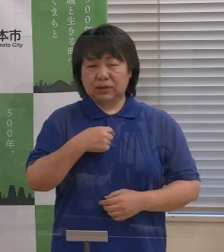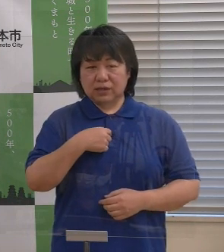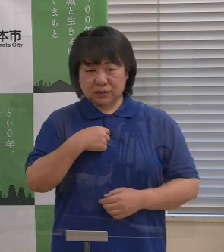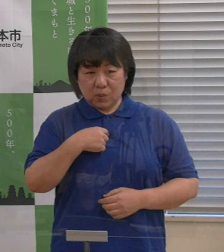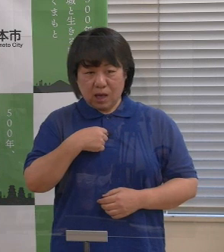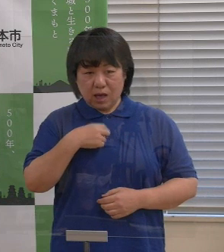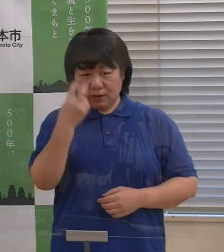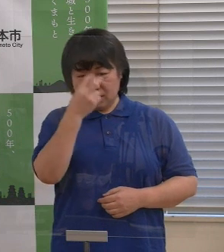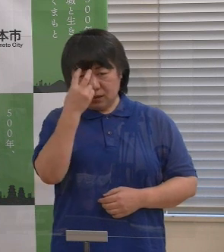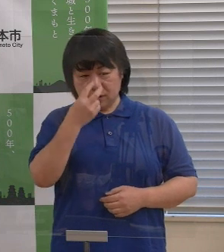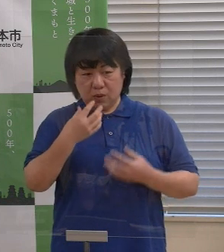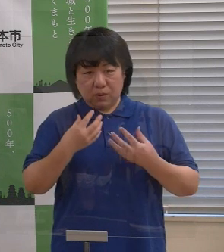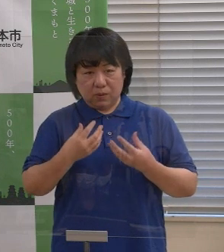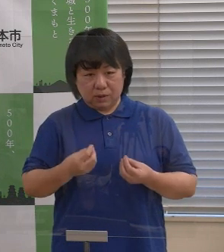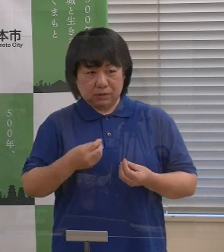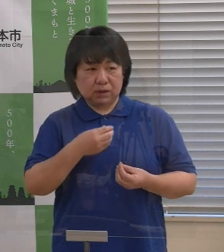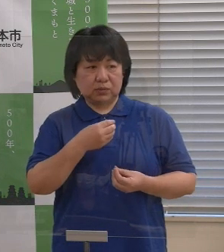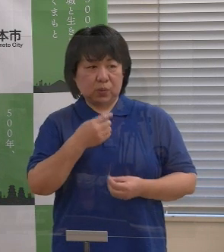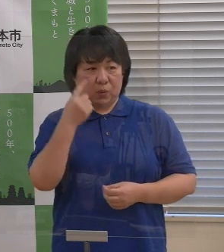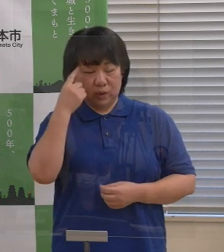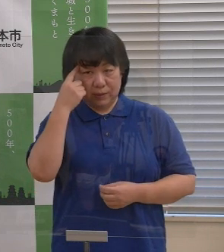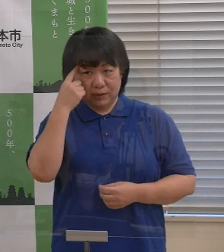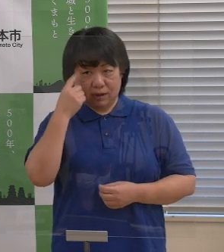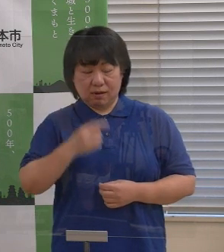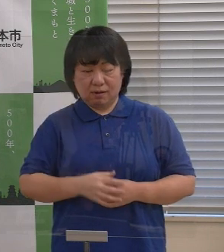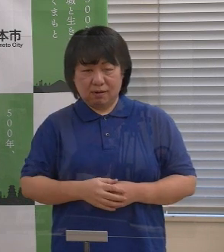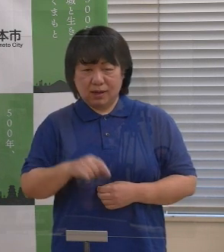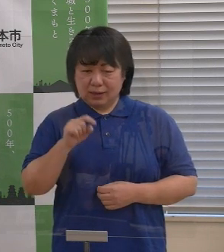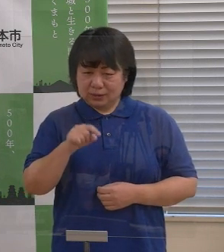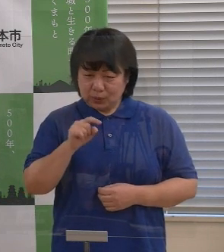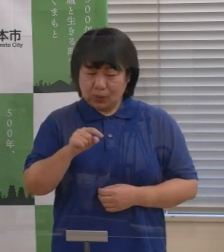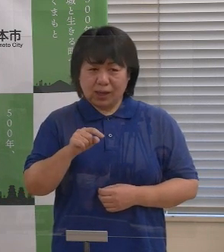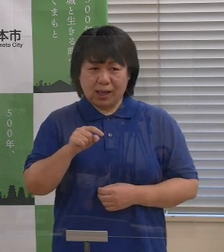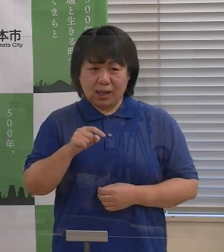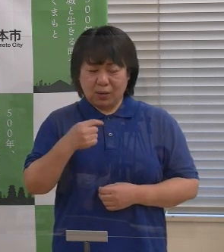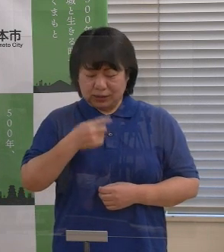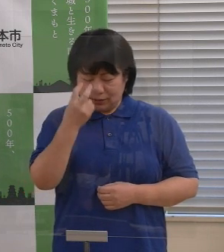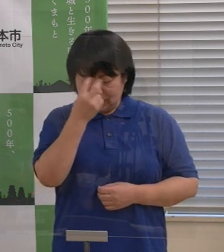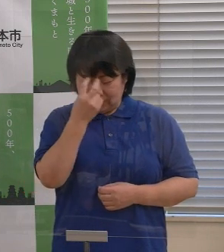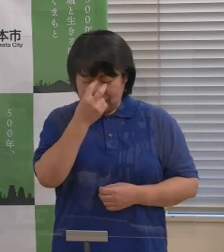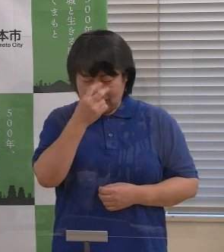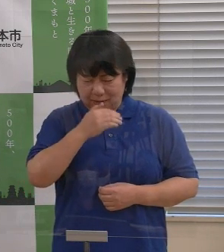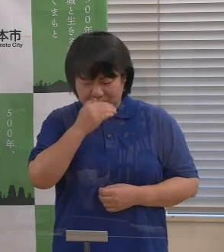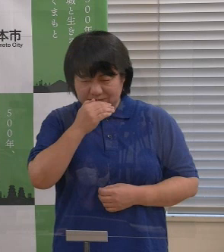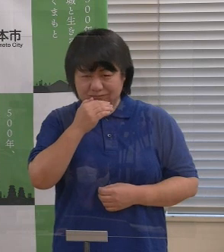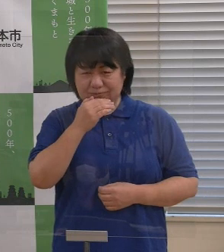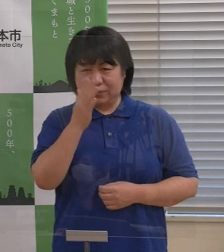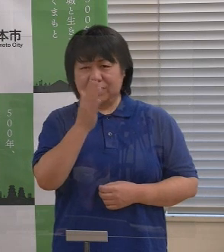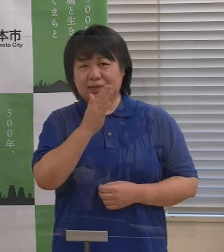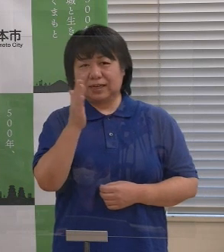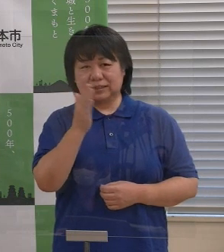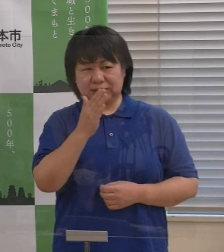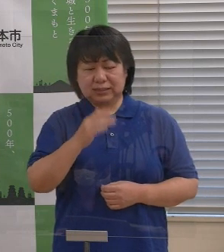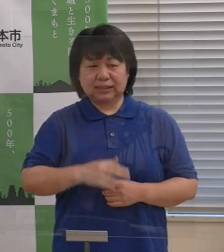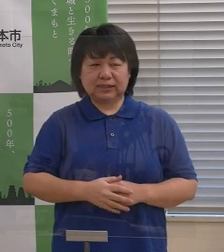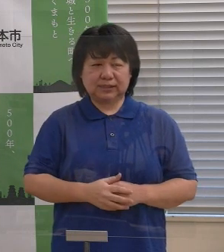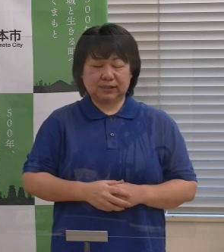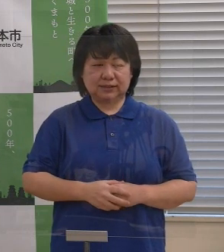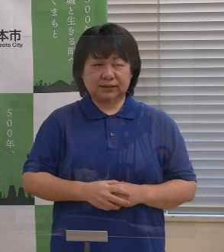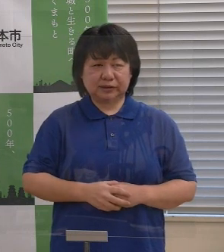ふうに、思っておりましたので、まあ、その点が私の確認が十分でなかったということであります。